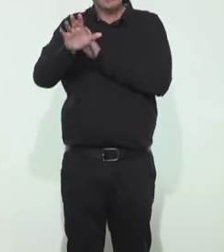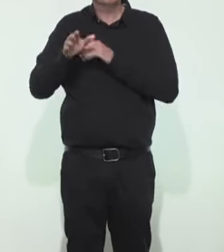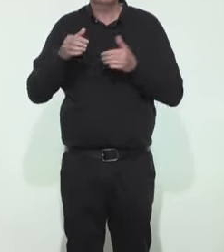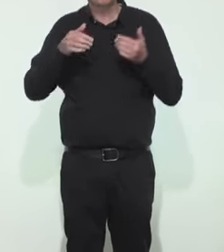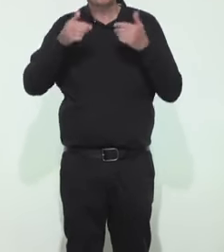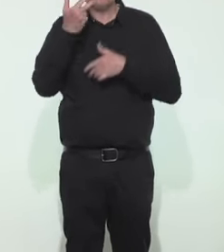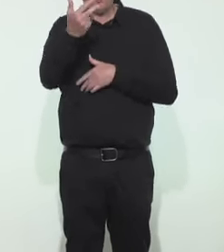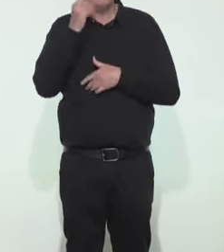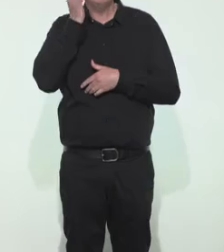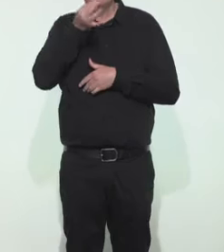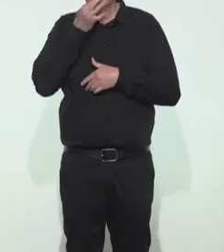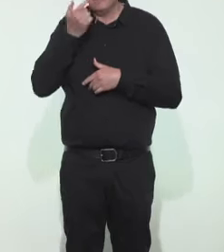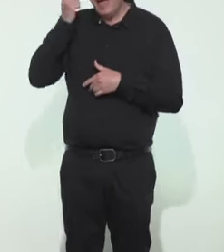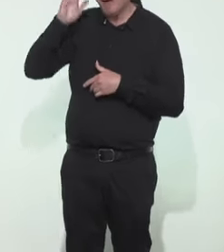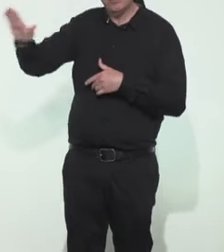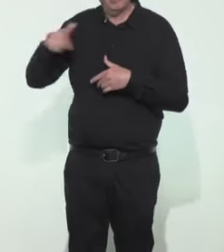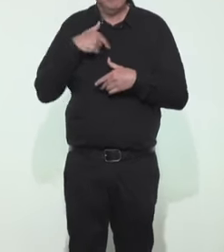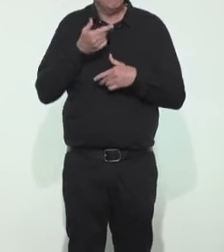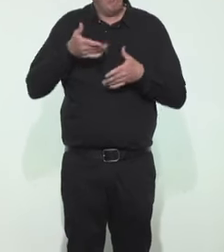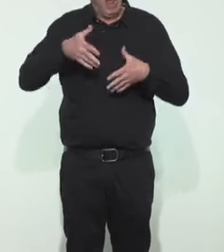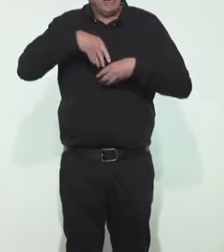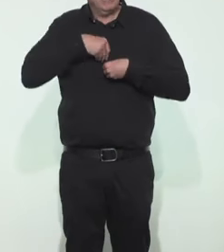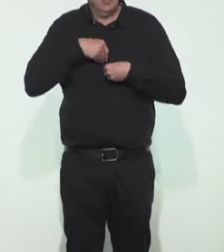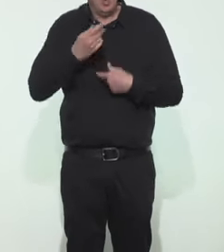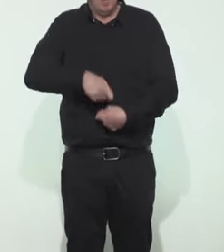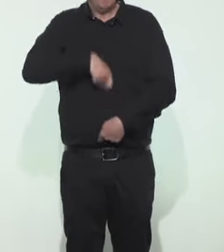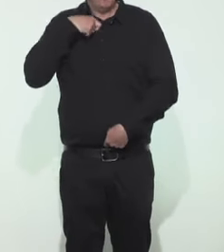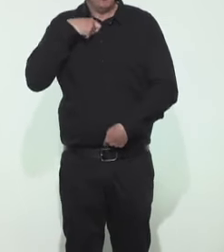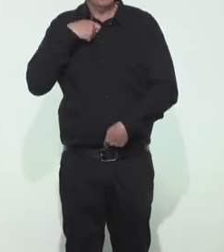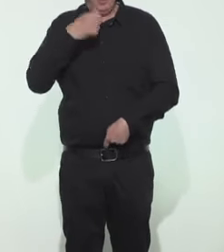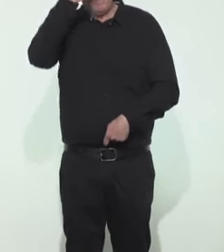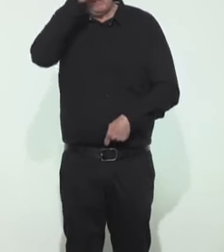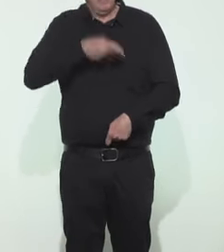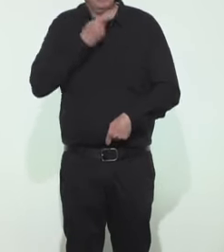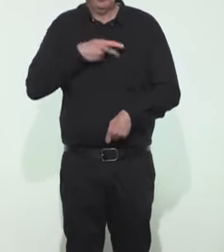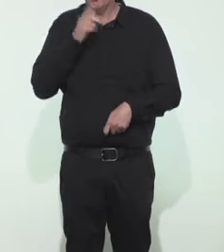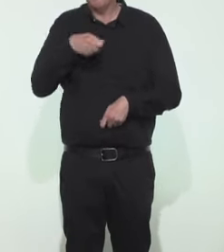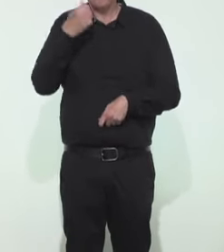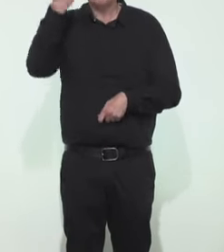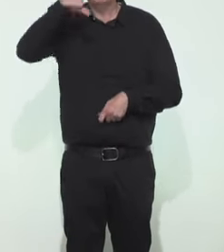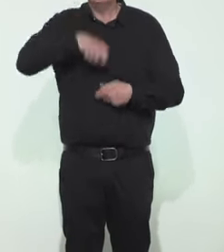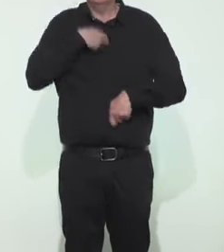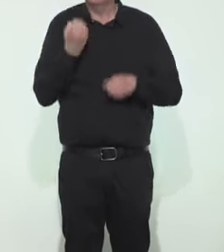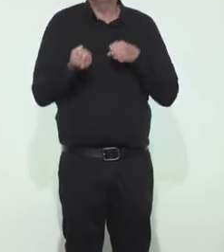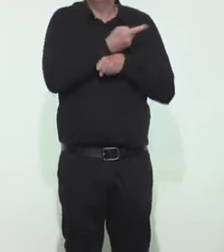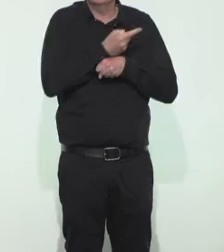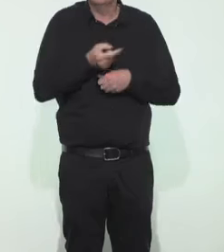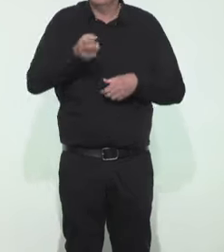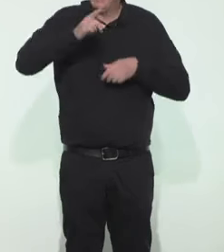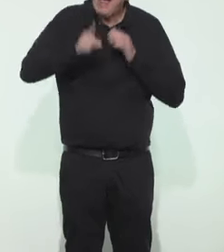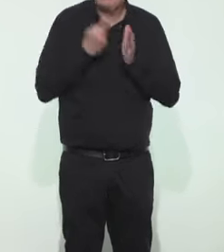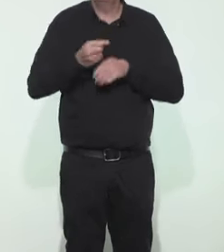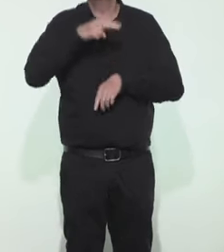vous jugé acceptable la réutilisation des surblouse à usage unique qu'en est il exactement n'est ce pas